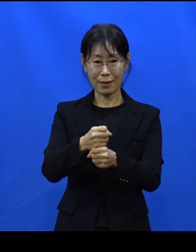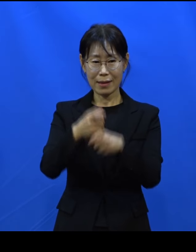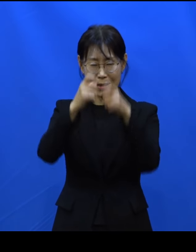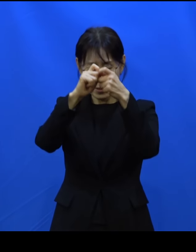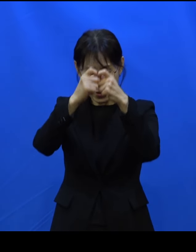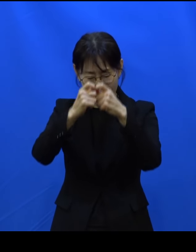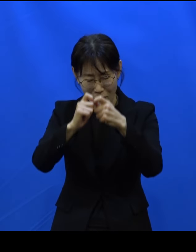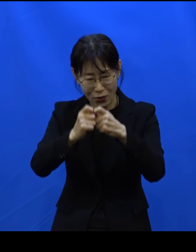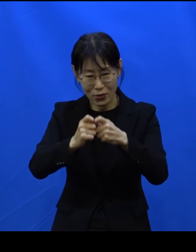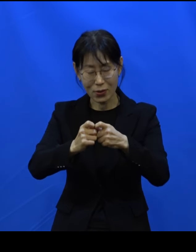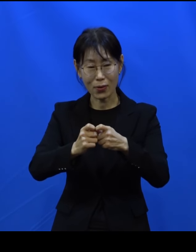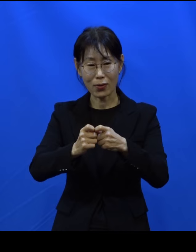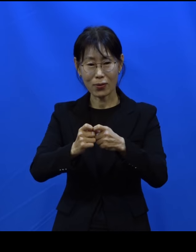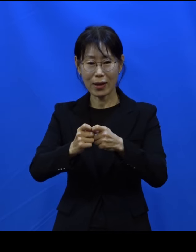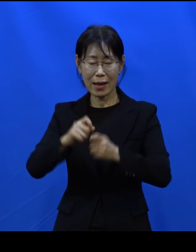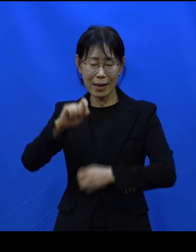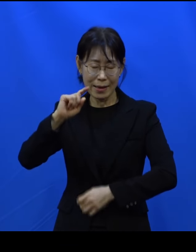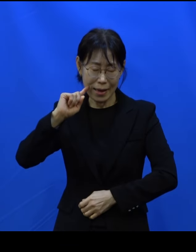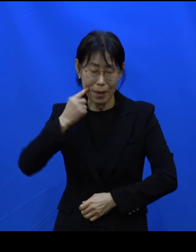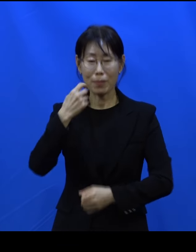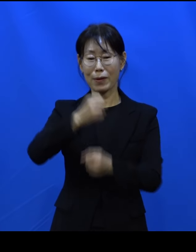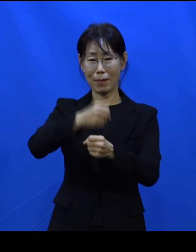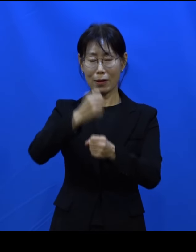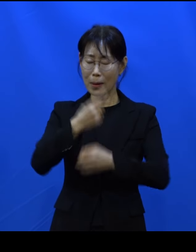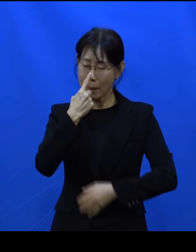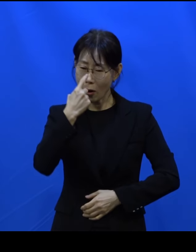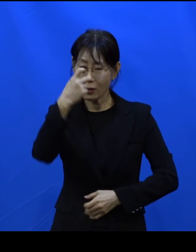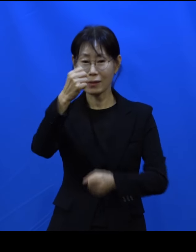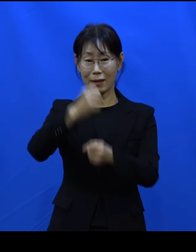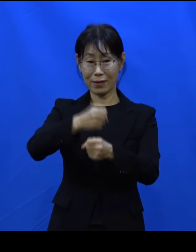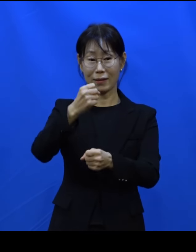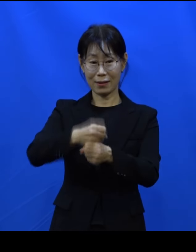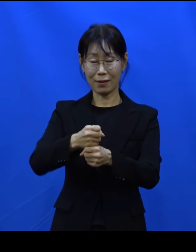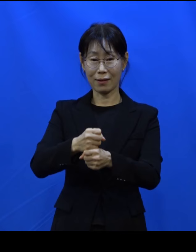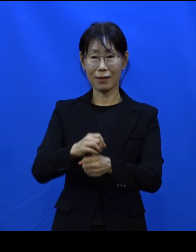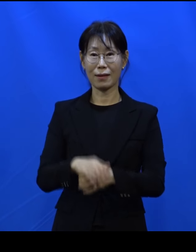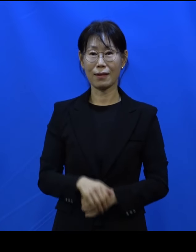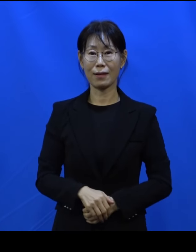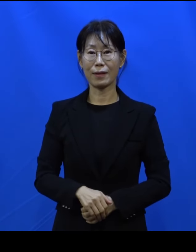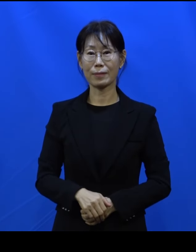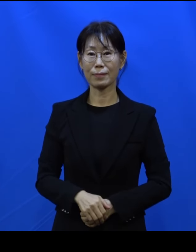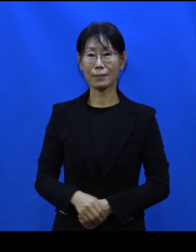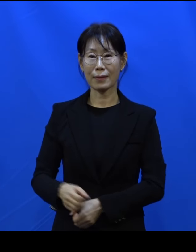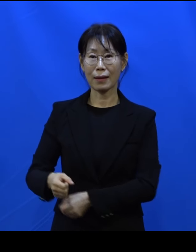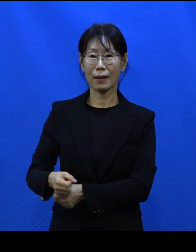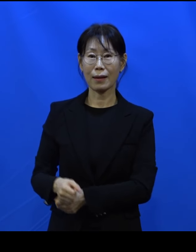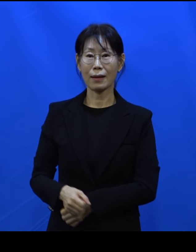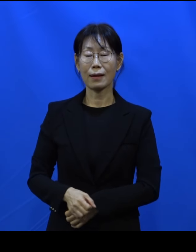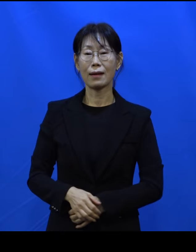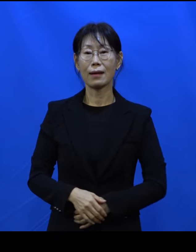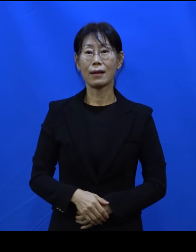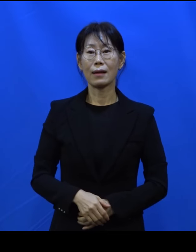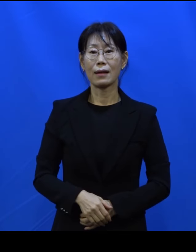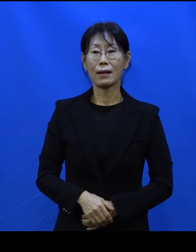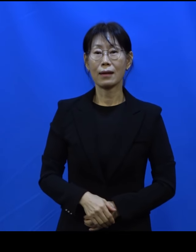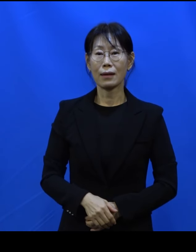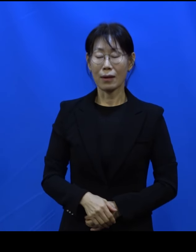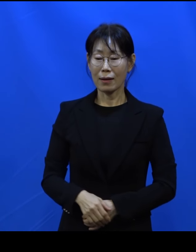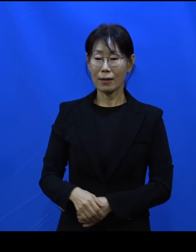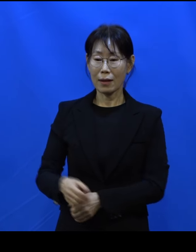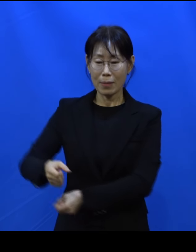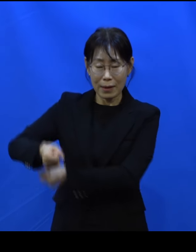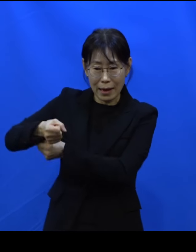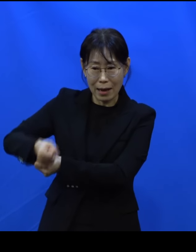정교하고 전문적으로 만들었어요. 이 솔로몬의 휘장이 쳐져 있는, 움직일 수 있는 여자를 만들어서 거의 침대